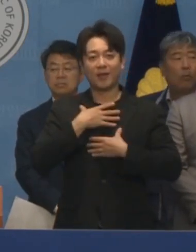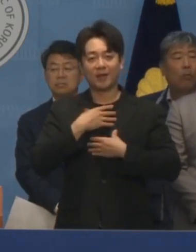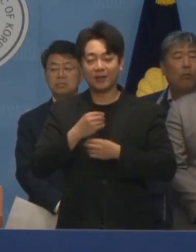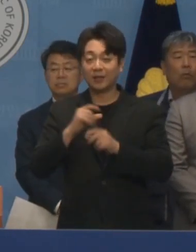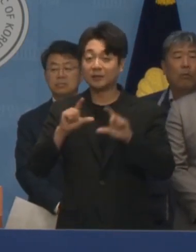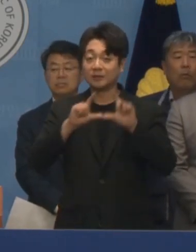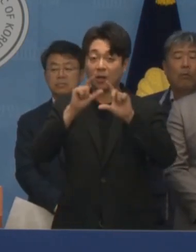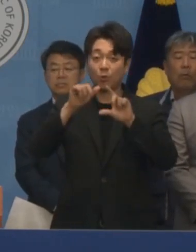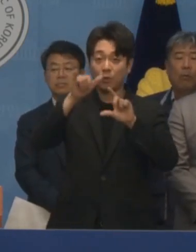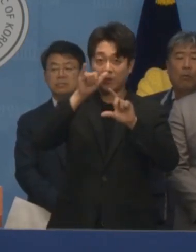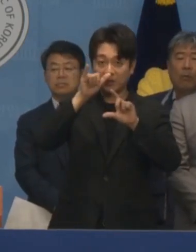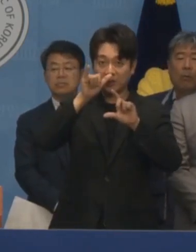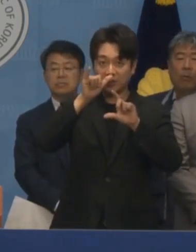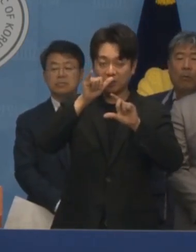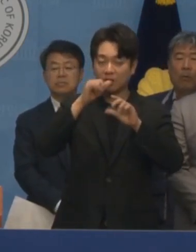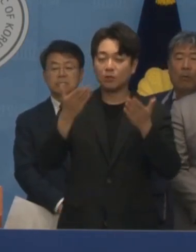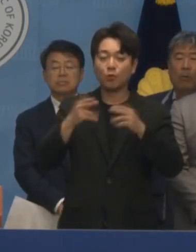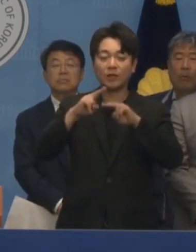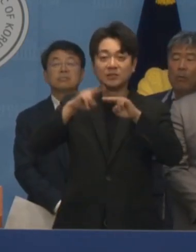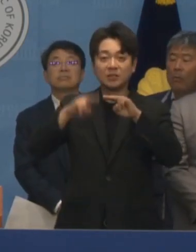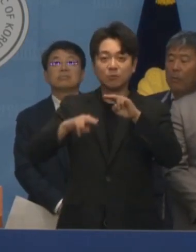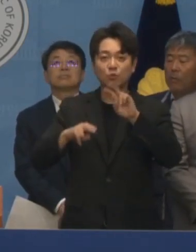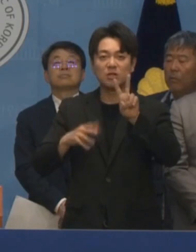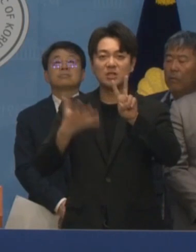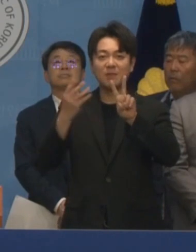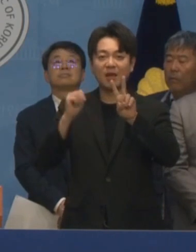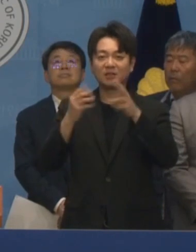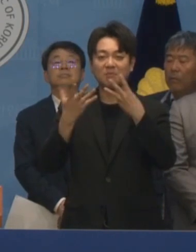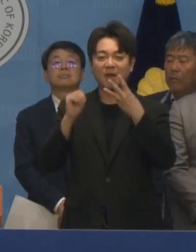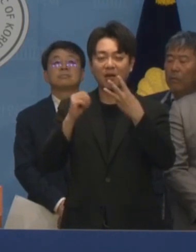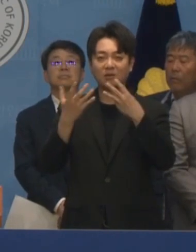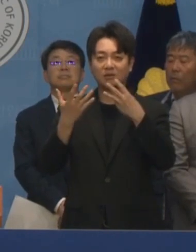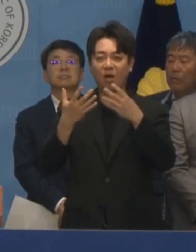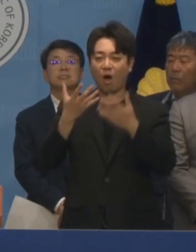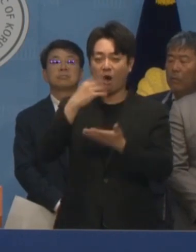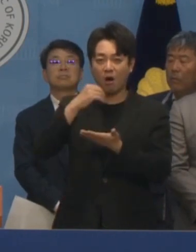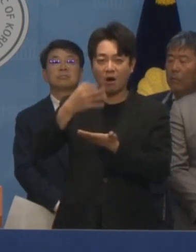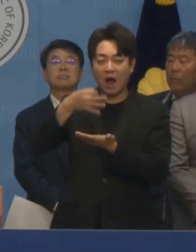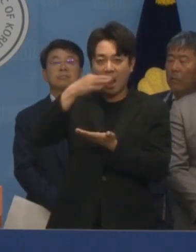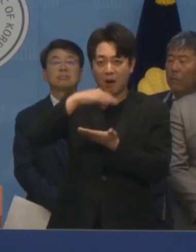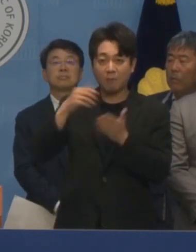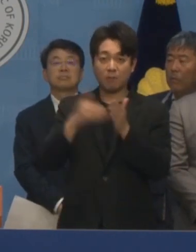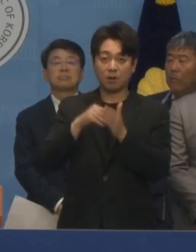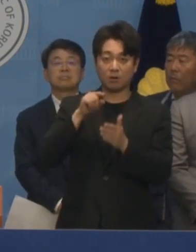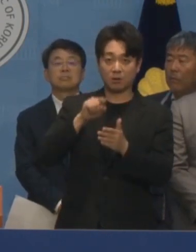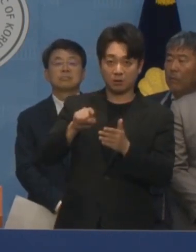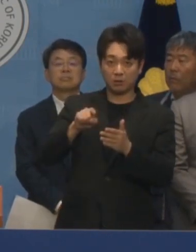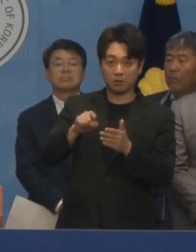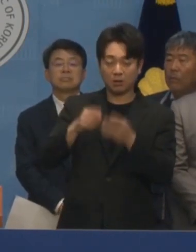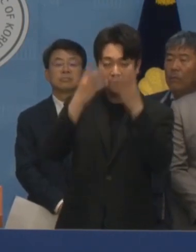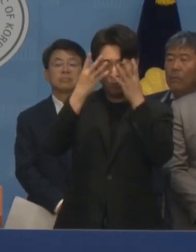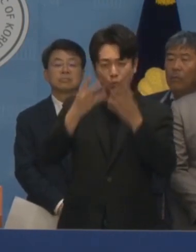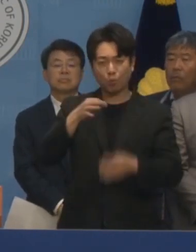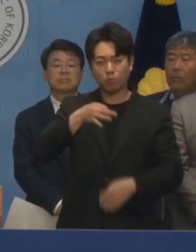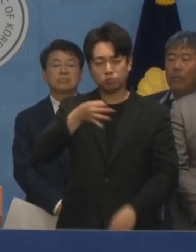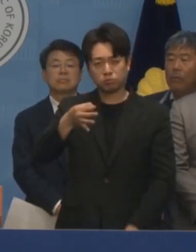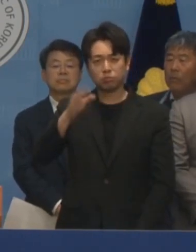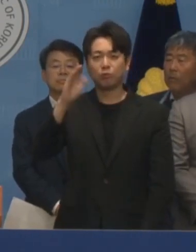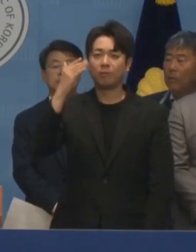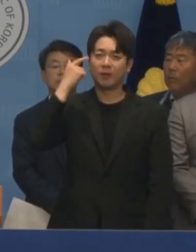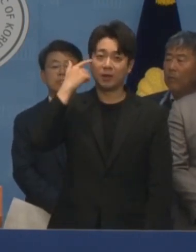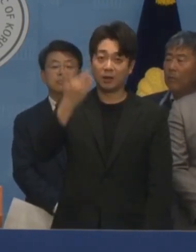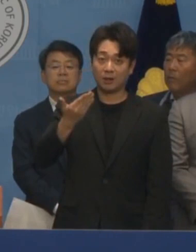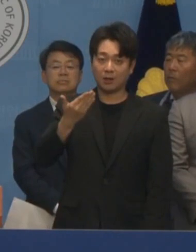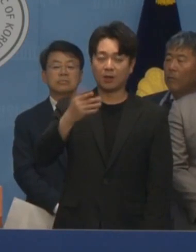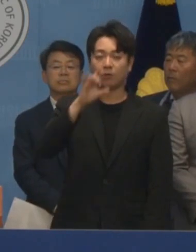퇴직금까지 수백억 챙긴 박영우 회장을 보석 허가해주면 되겠습니까? 법원에게